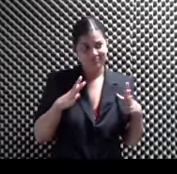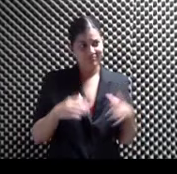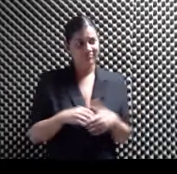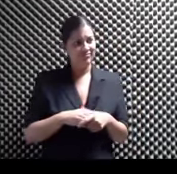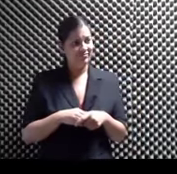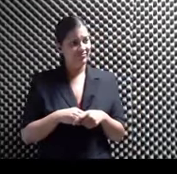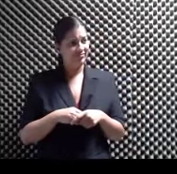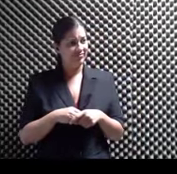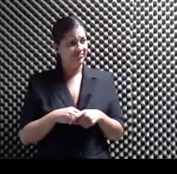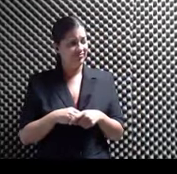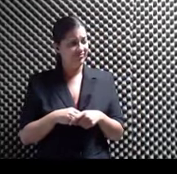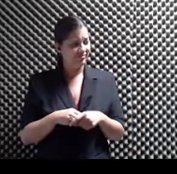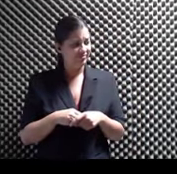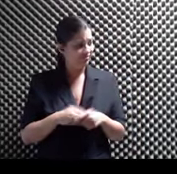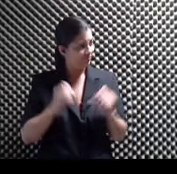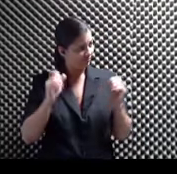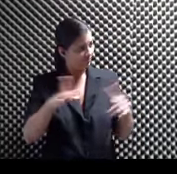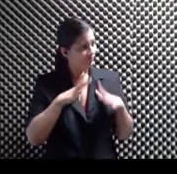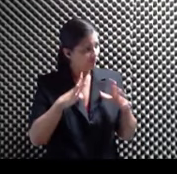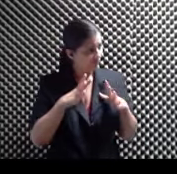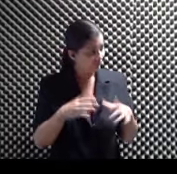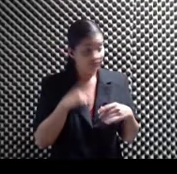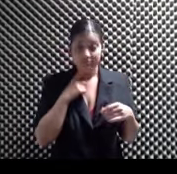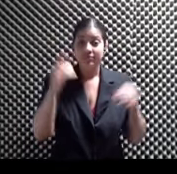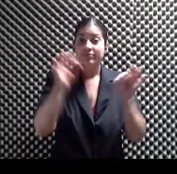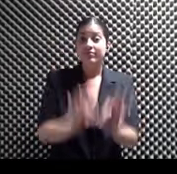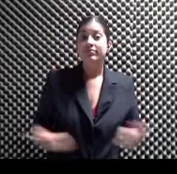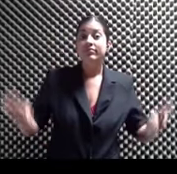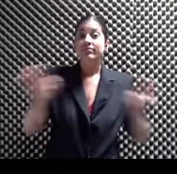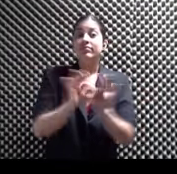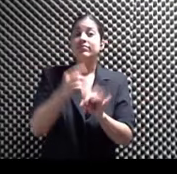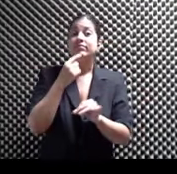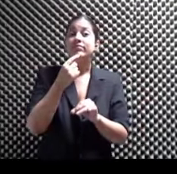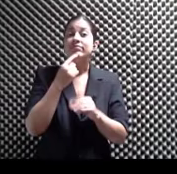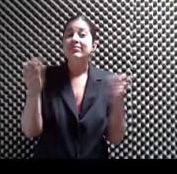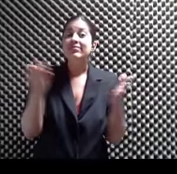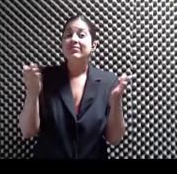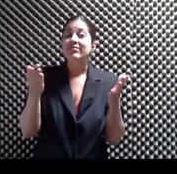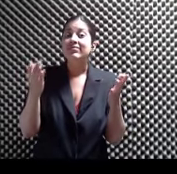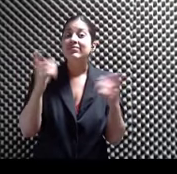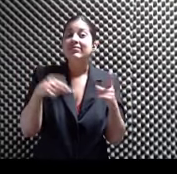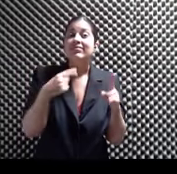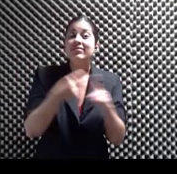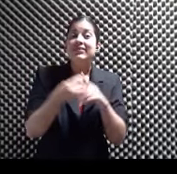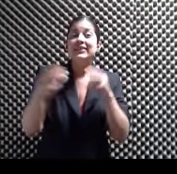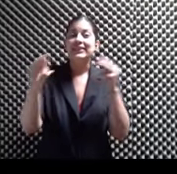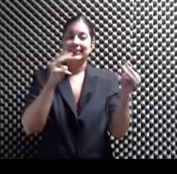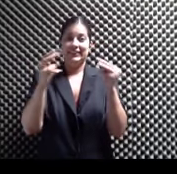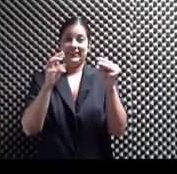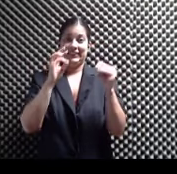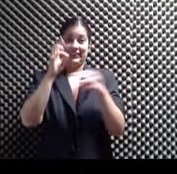pero no me vendes la pieza. Exacto. Es importante decir, ¿verdad? Es importante decir que trata sobre la guerra hace